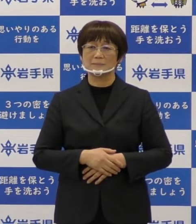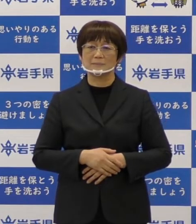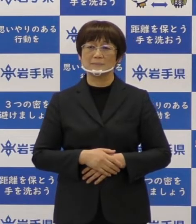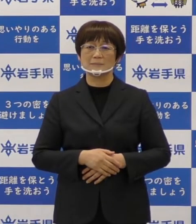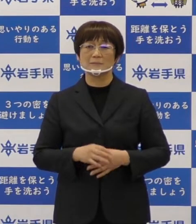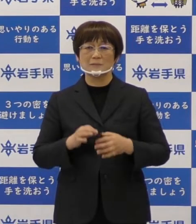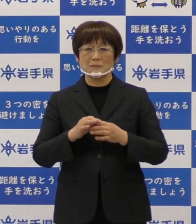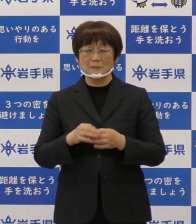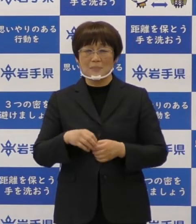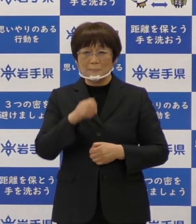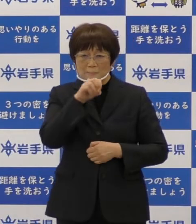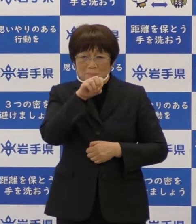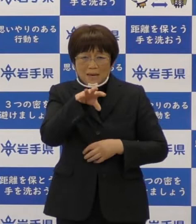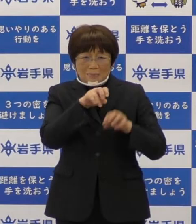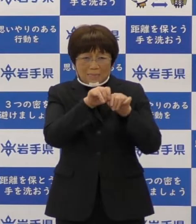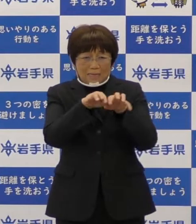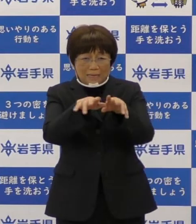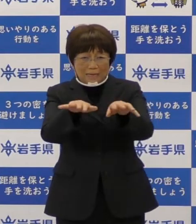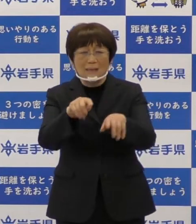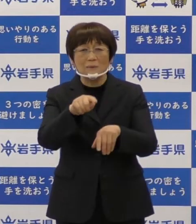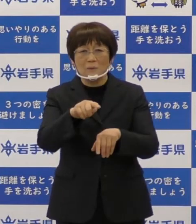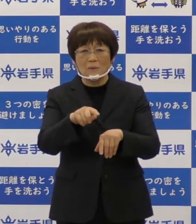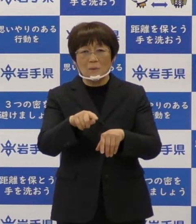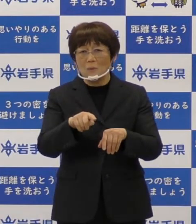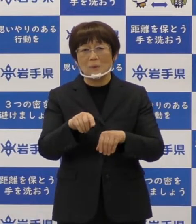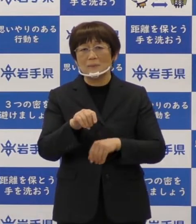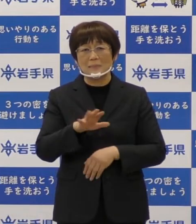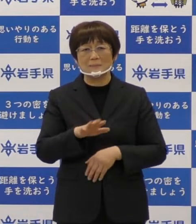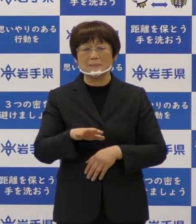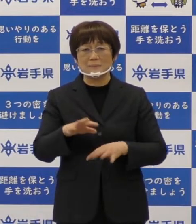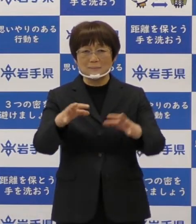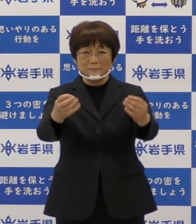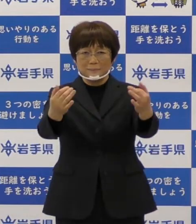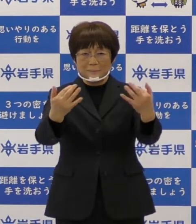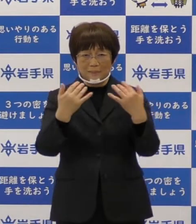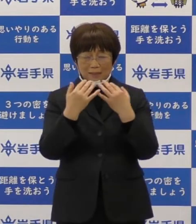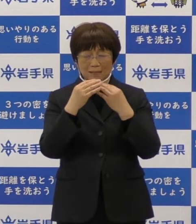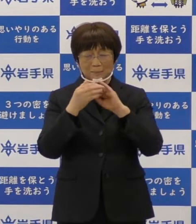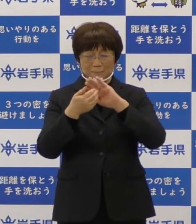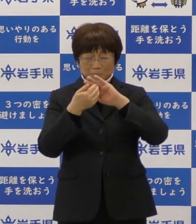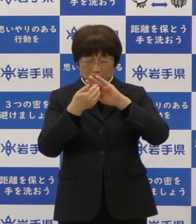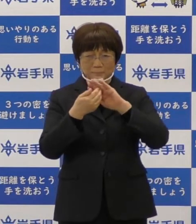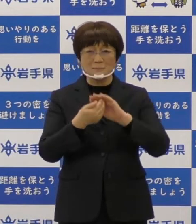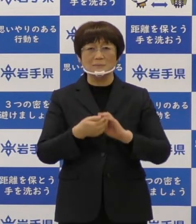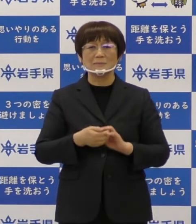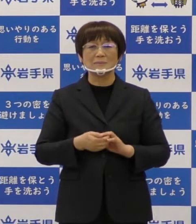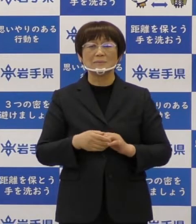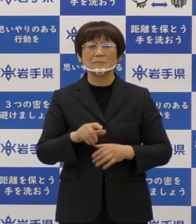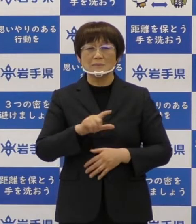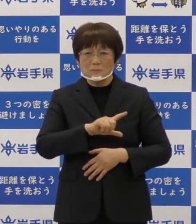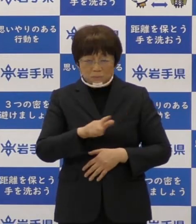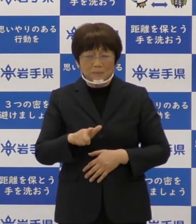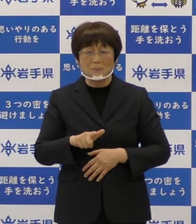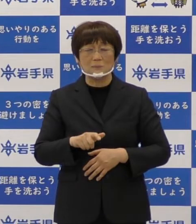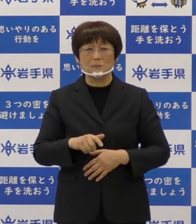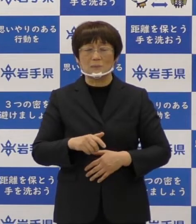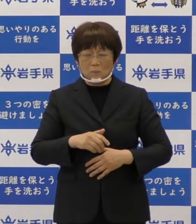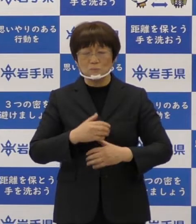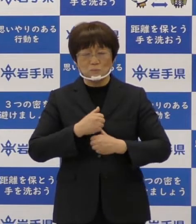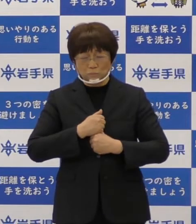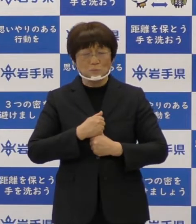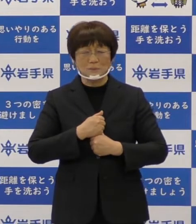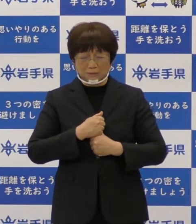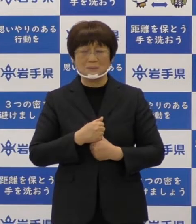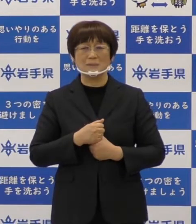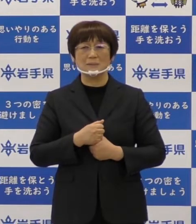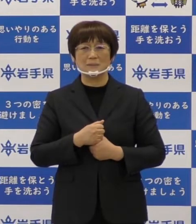を浴びない、浴びさせない、そういったところをきちんと確保するようにやってもらう